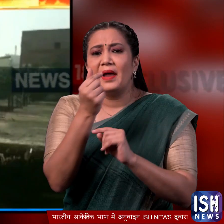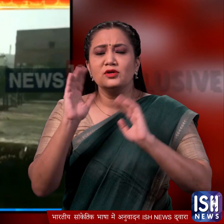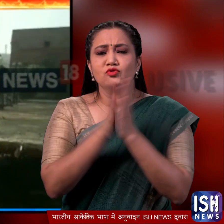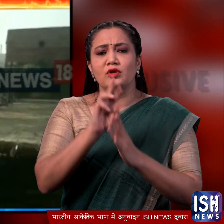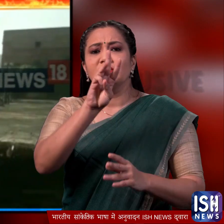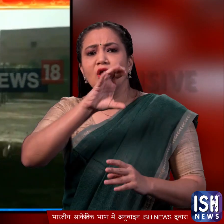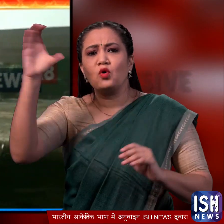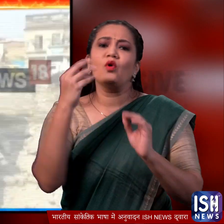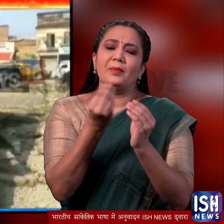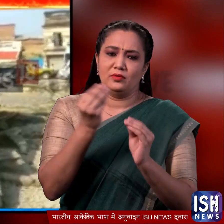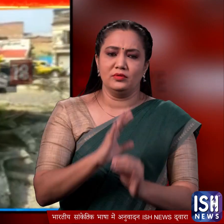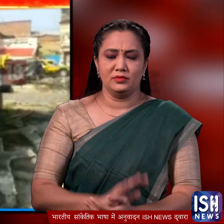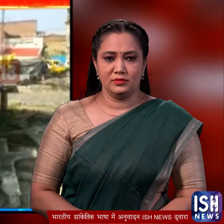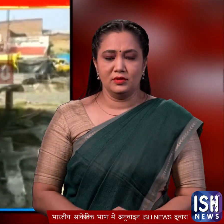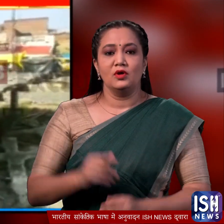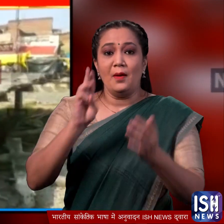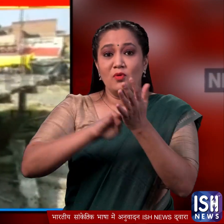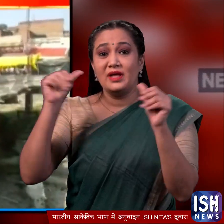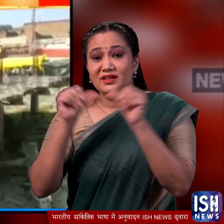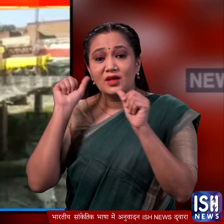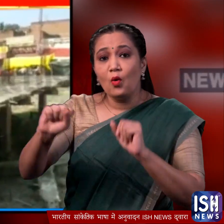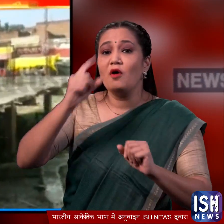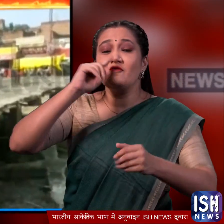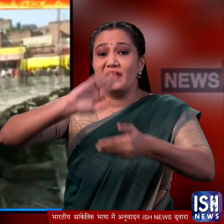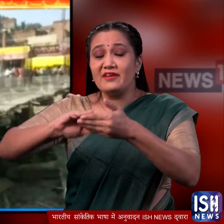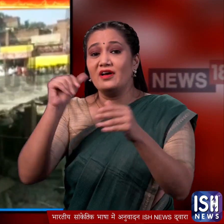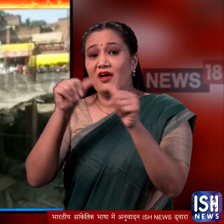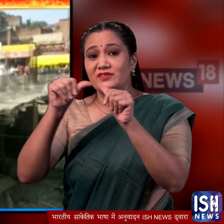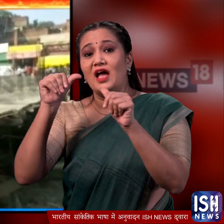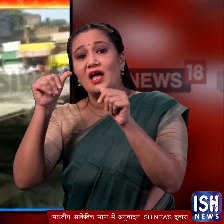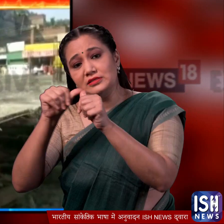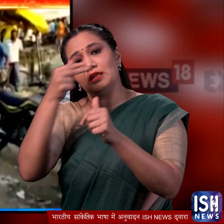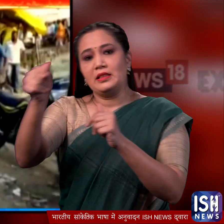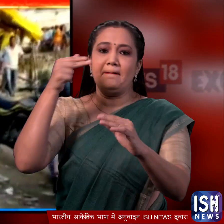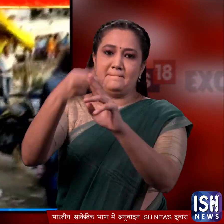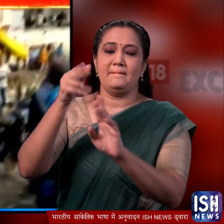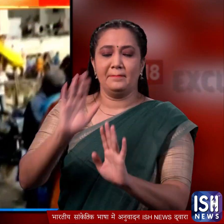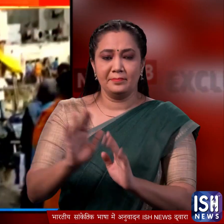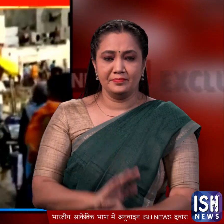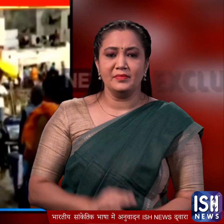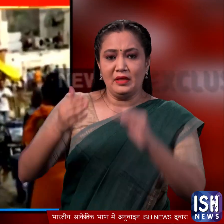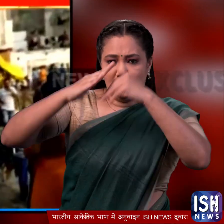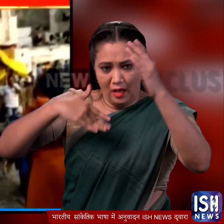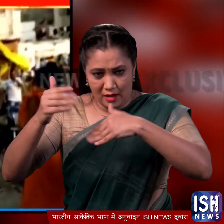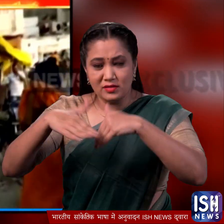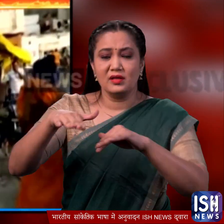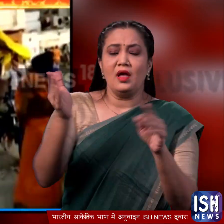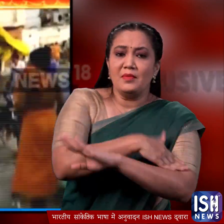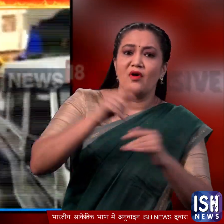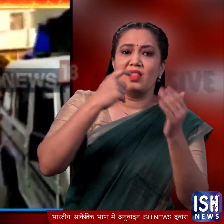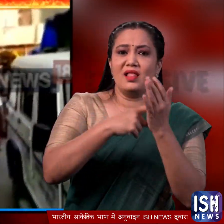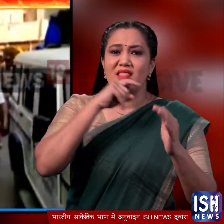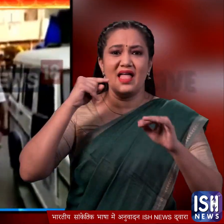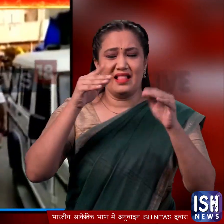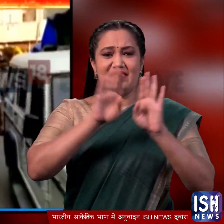करीब 3 करोड़ के आसपास थी, जिसे मुख्तार अंसारी अपनी पत्नी अफशा अंसारी के नाम पर बना रहा था। इससे पहले गाजीपुर के लाल दरवाजा चौक